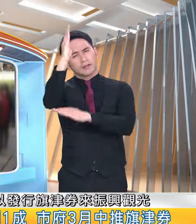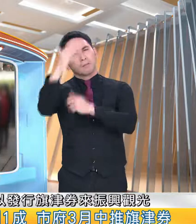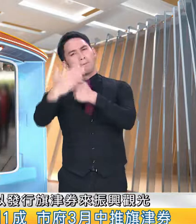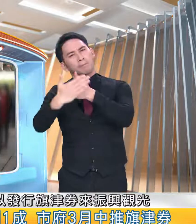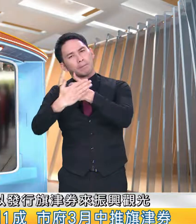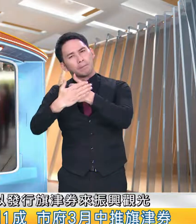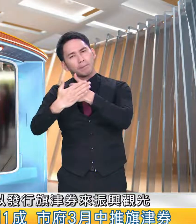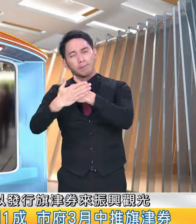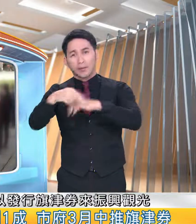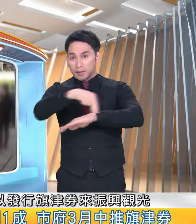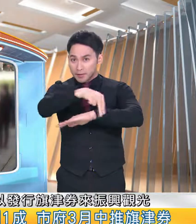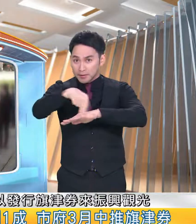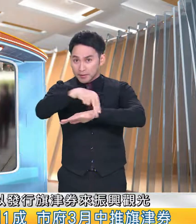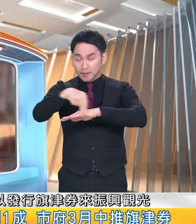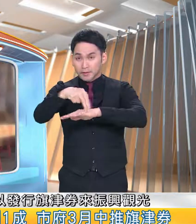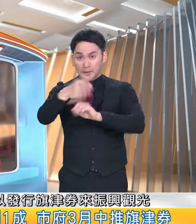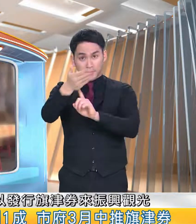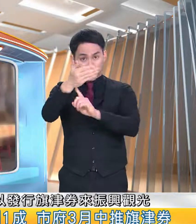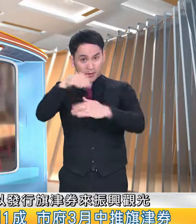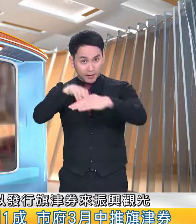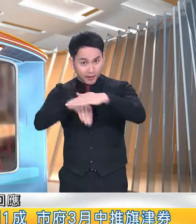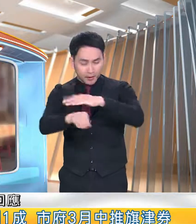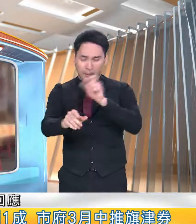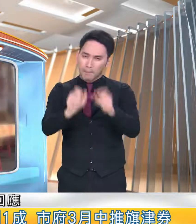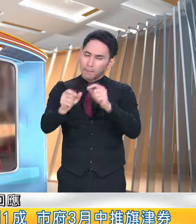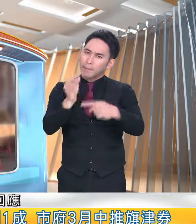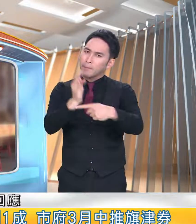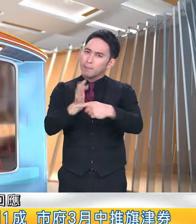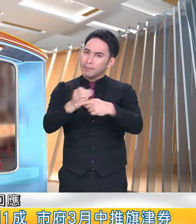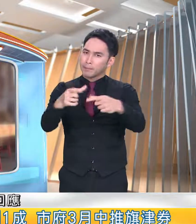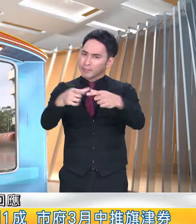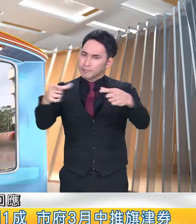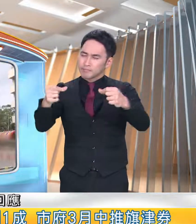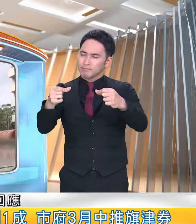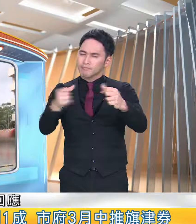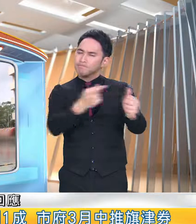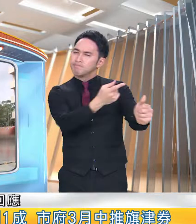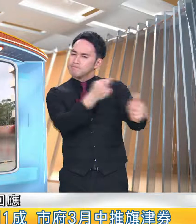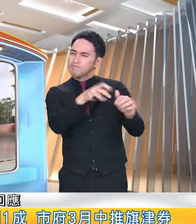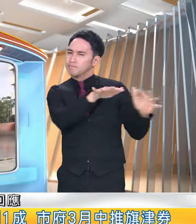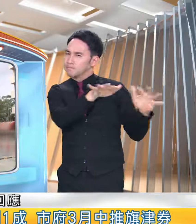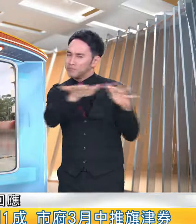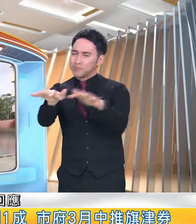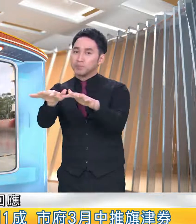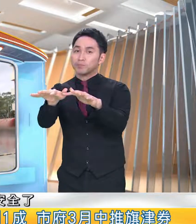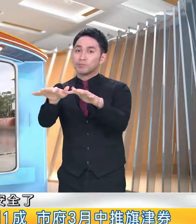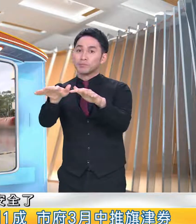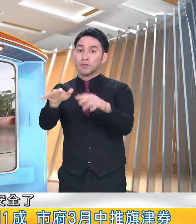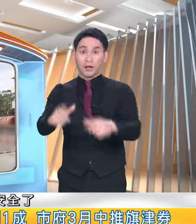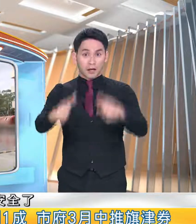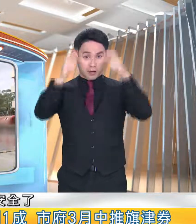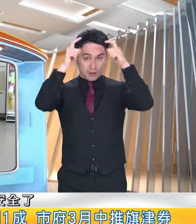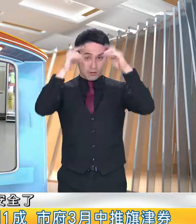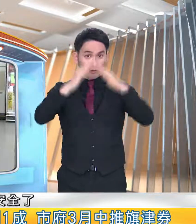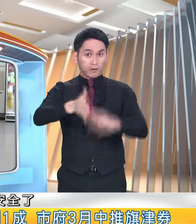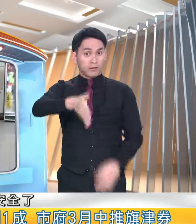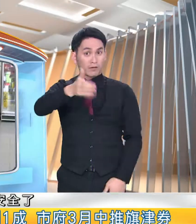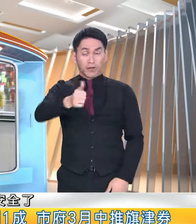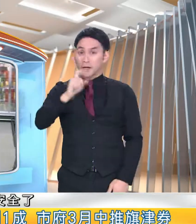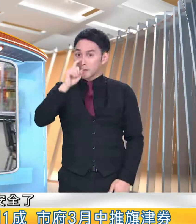振兴观光。而市长陈其迈也回应，强调旗津已经